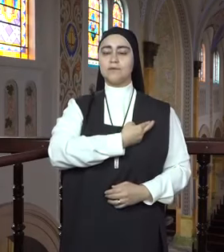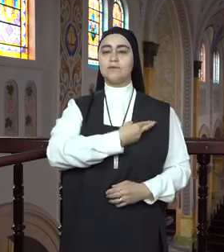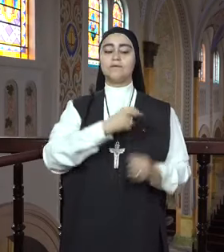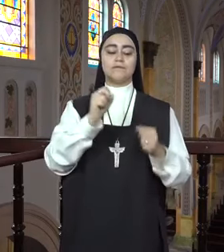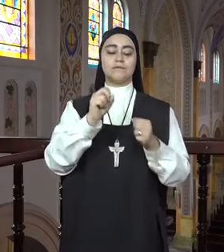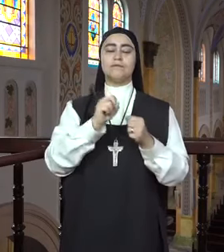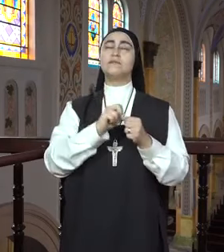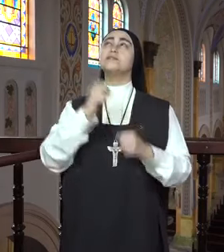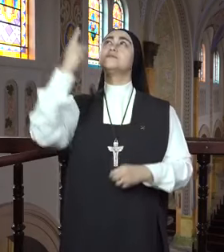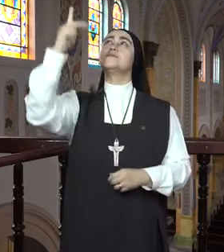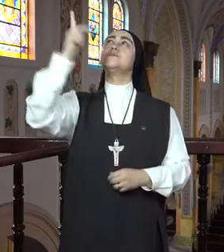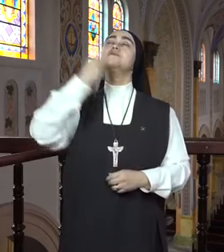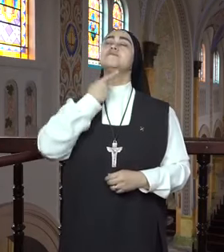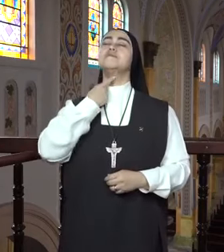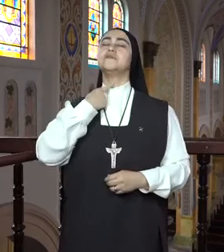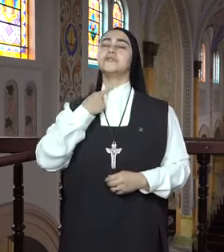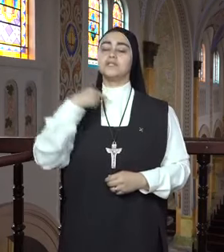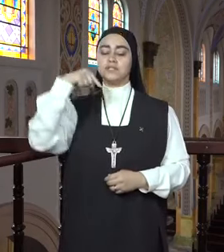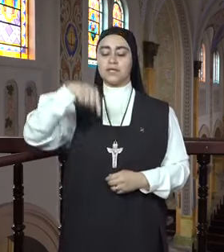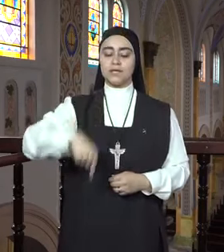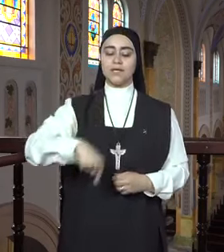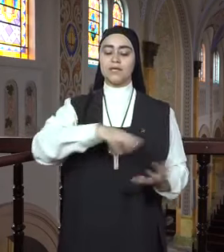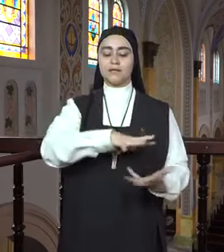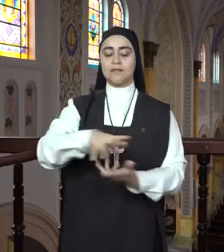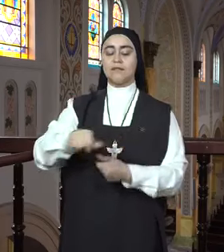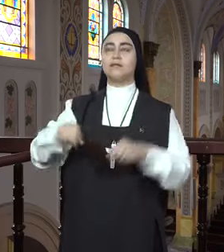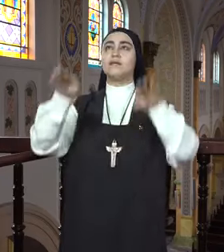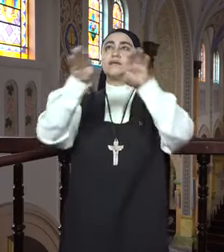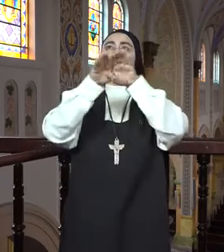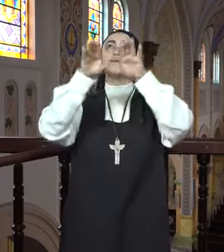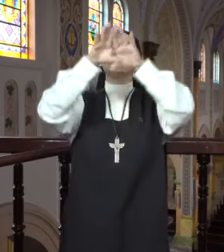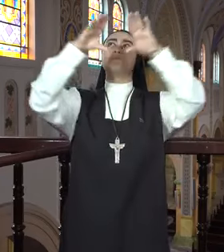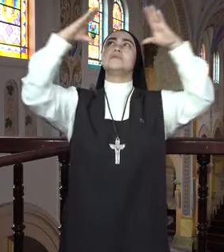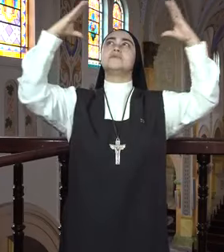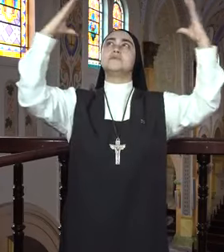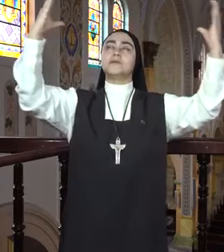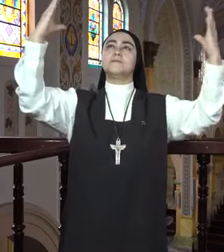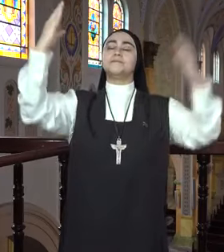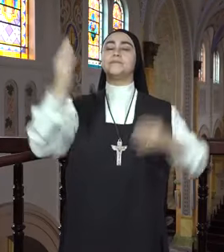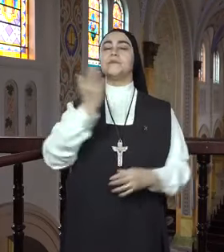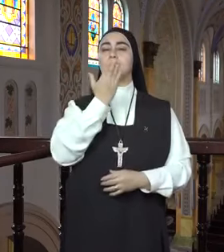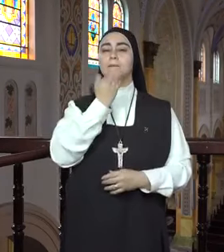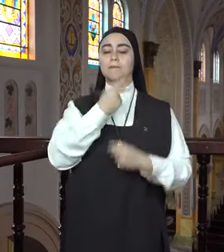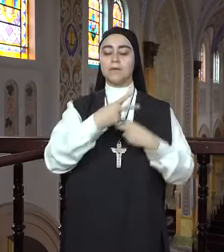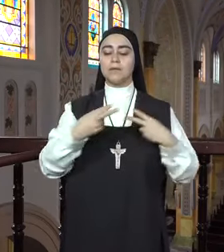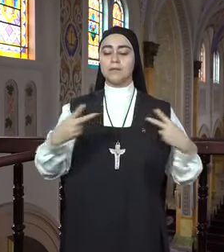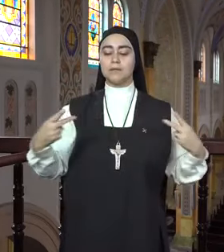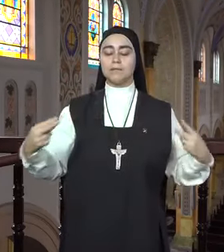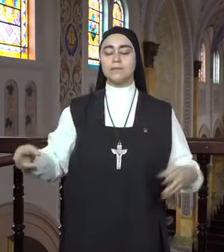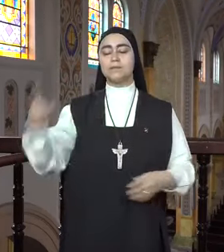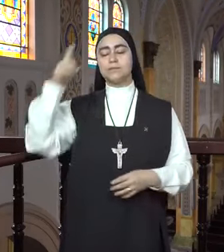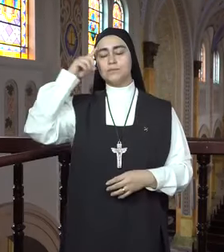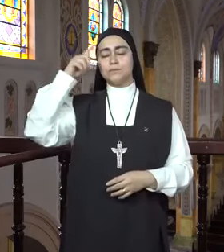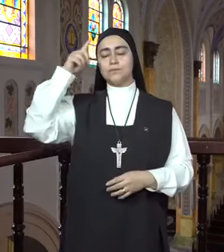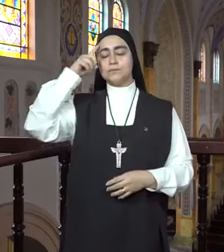vosso reino, seja feita a vossa vontade, assim na terra como no céu. O pão nosso